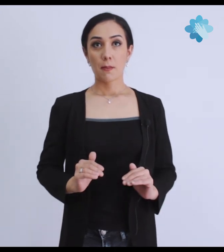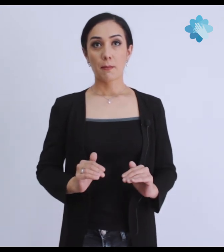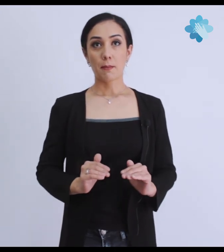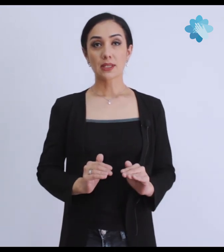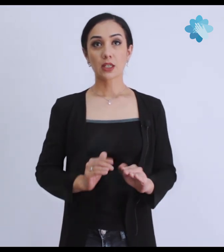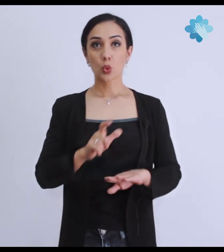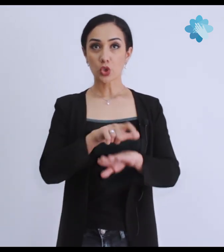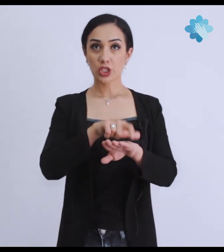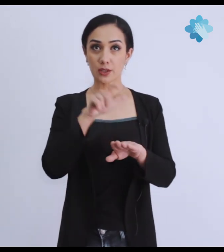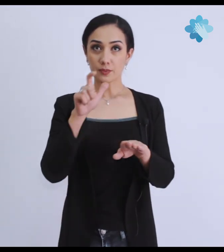а за ножки